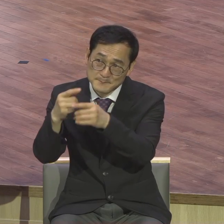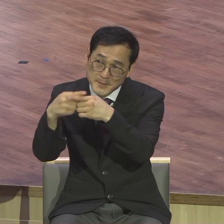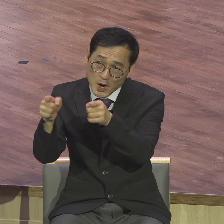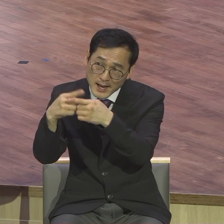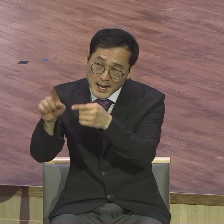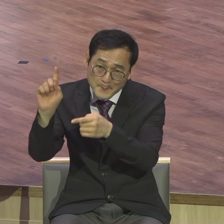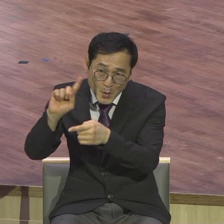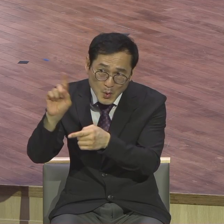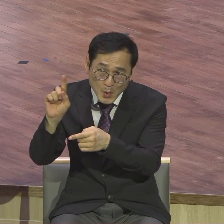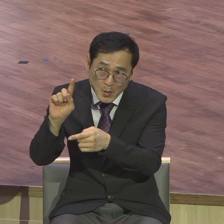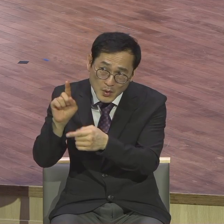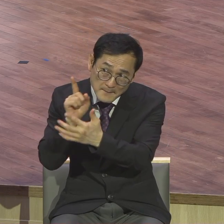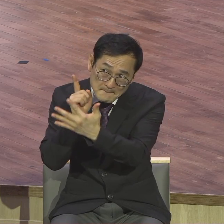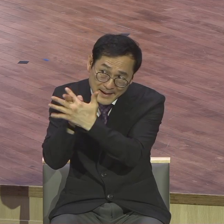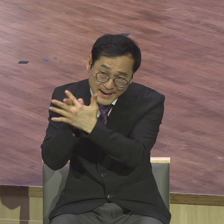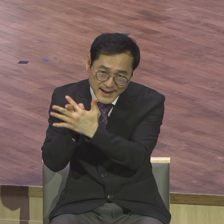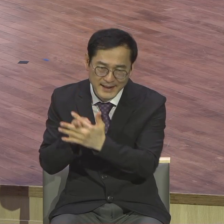바랍니다 절대평가 기준